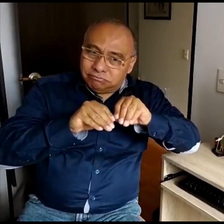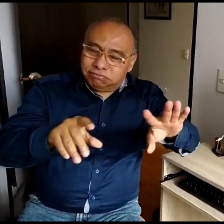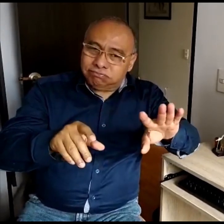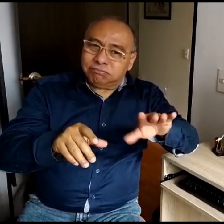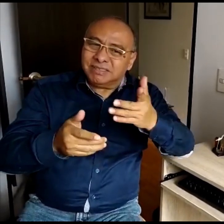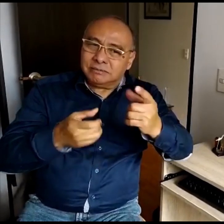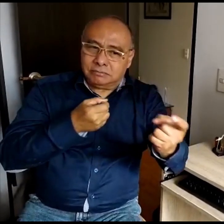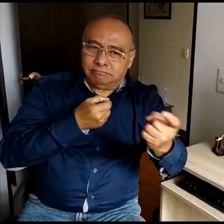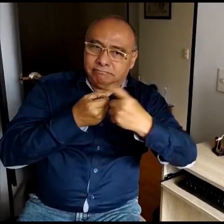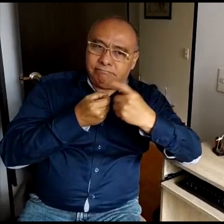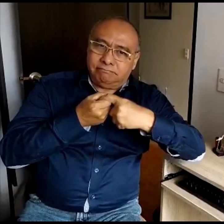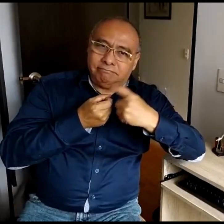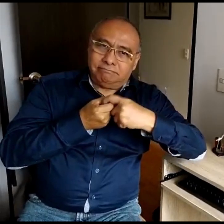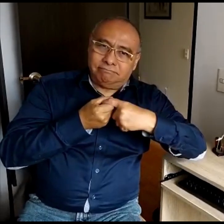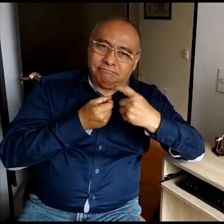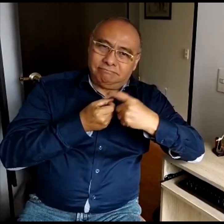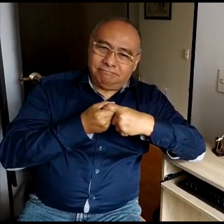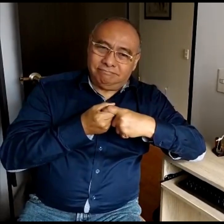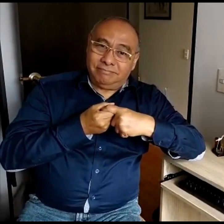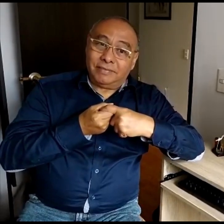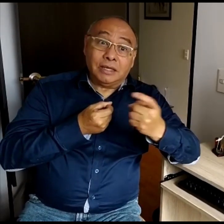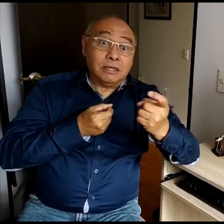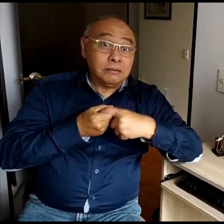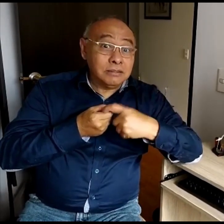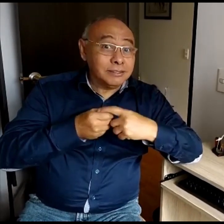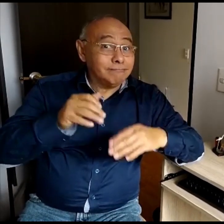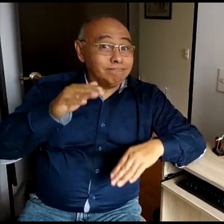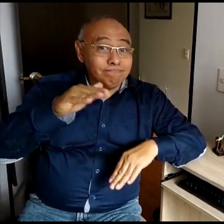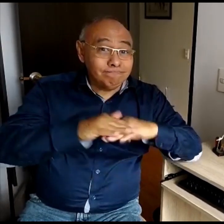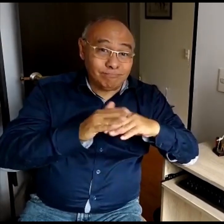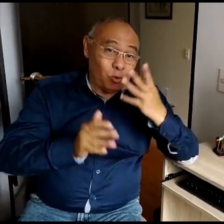Este seminario tiene un grupo limitado de 40 personas por medio de la plataforma Zoom.